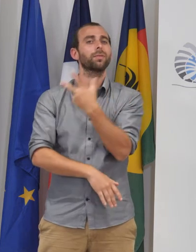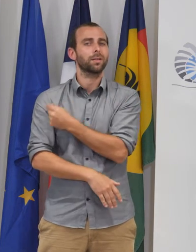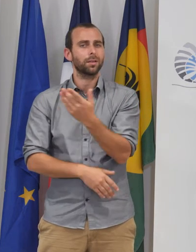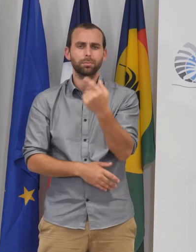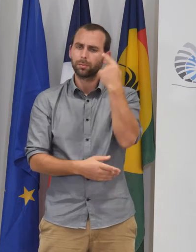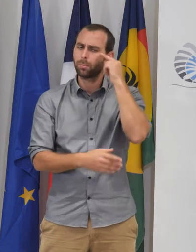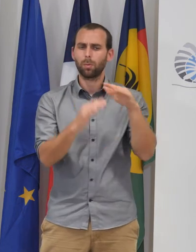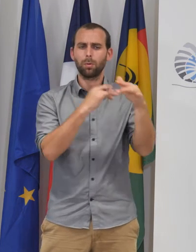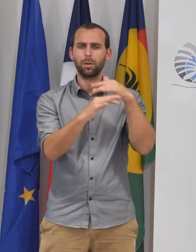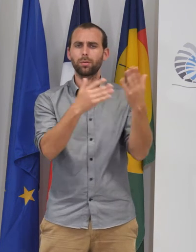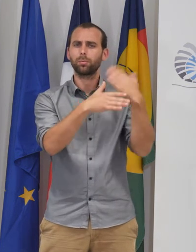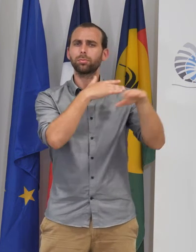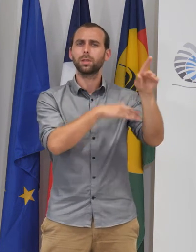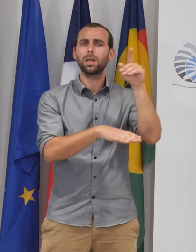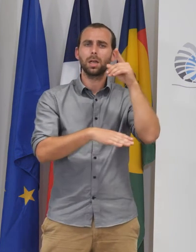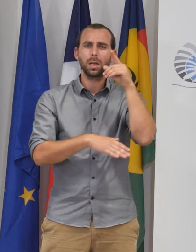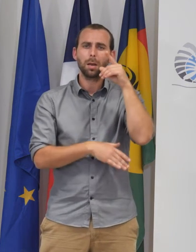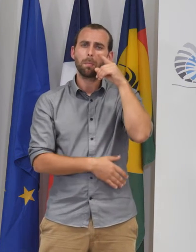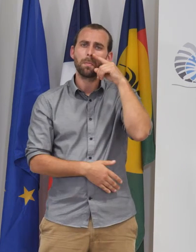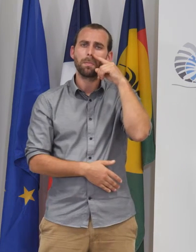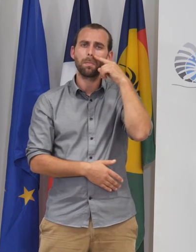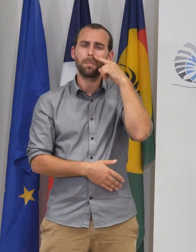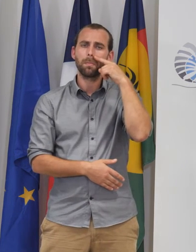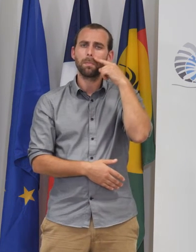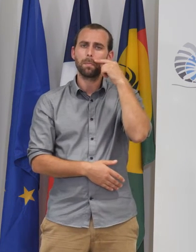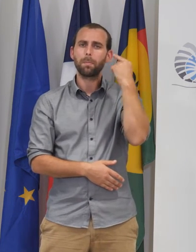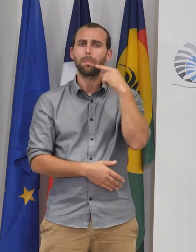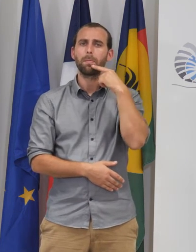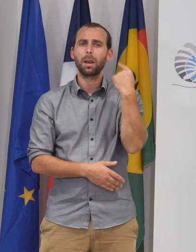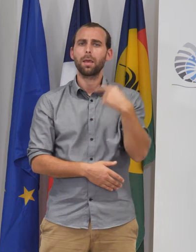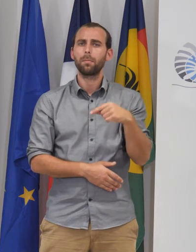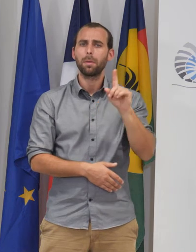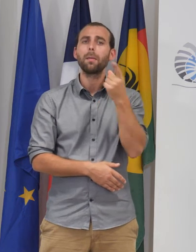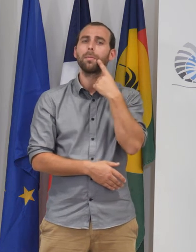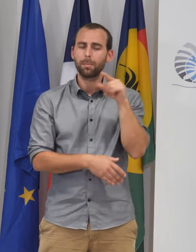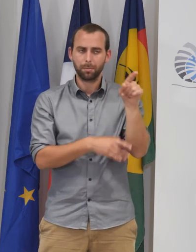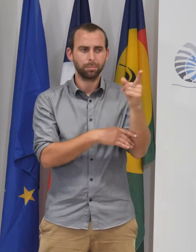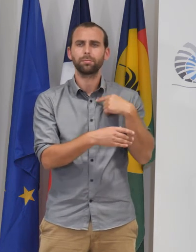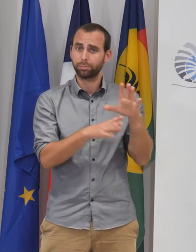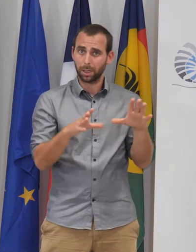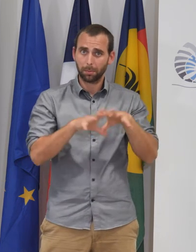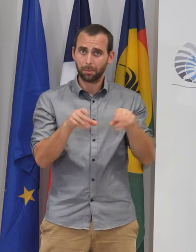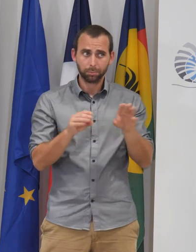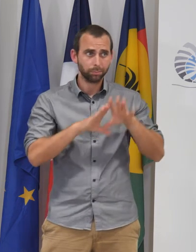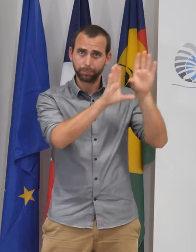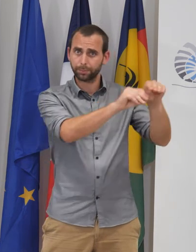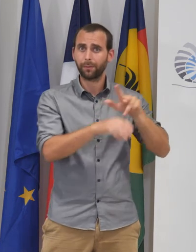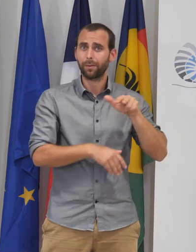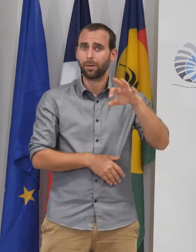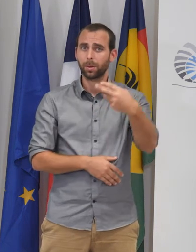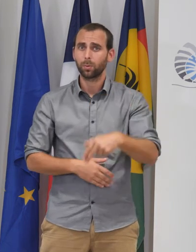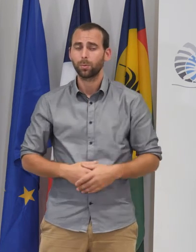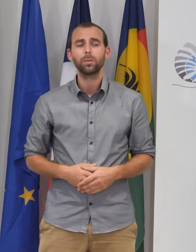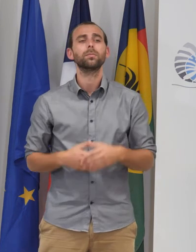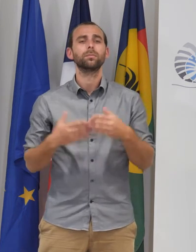les populations qui sont à Belep, par exemple, ou dans d'autres endroits plus reculés? Exactement, oui. Il y a toutes les opérations qui sont faites pour,